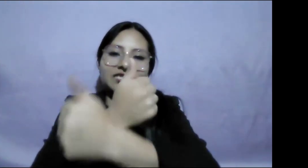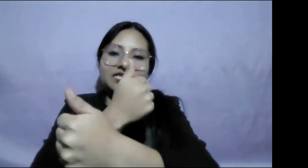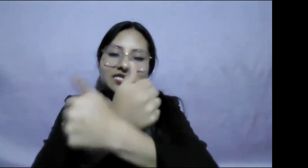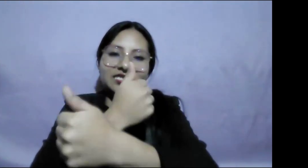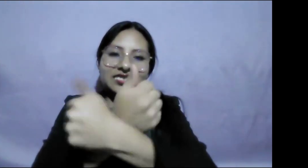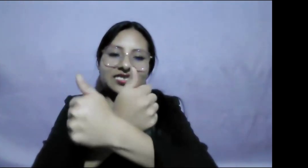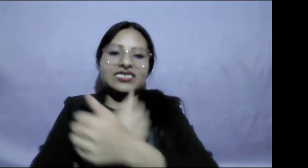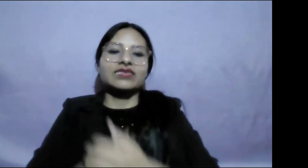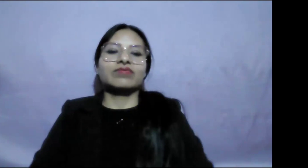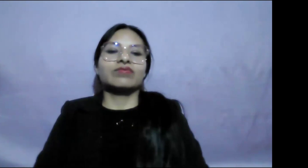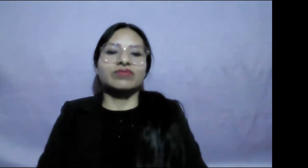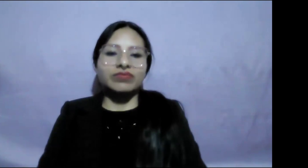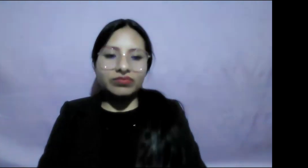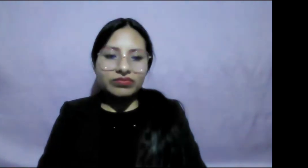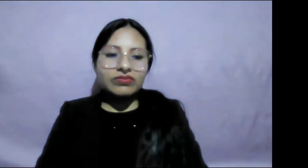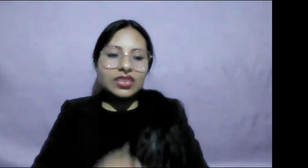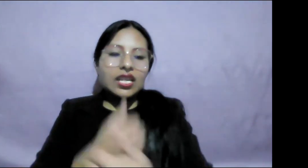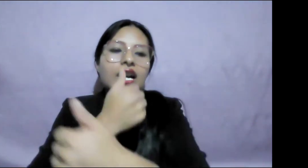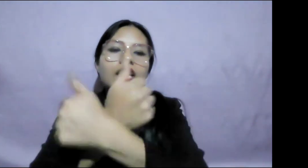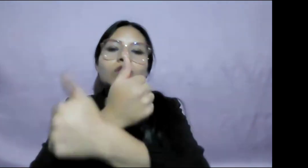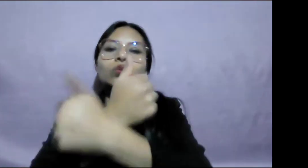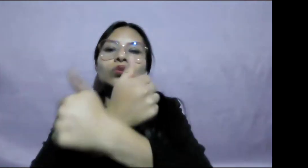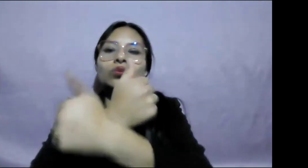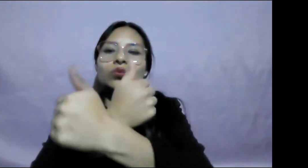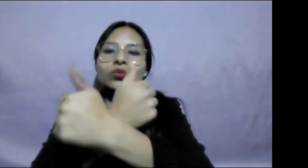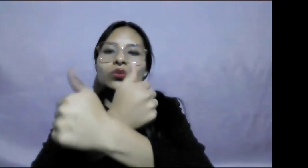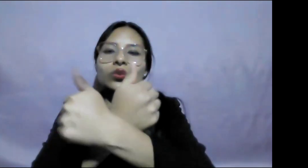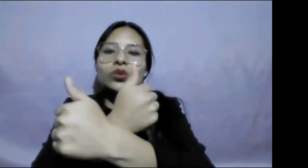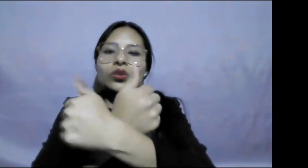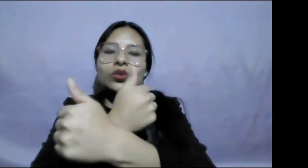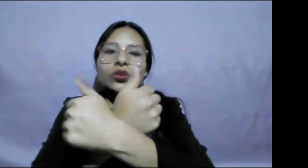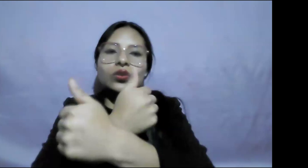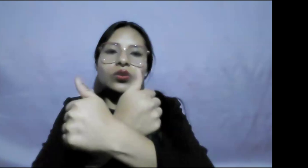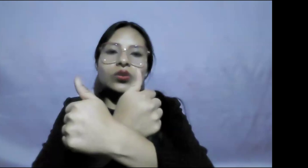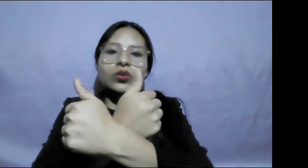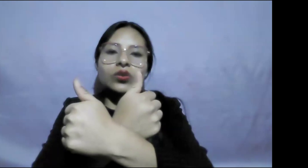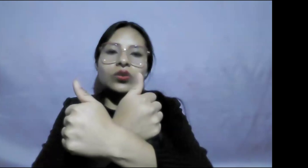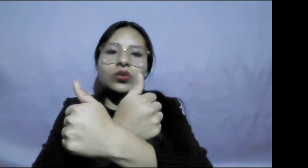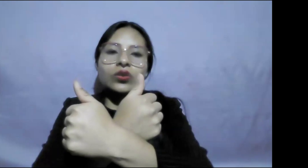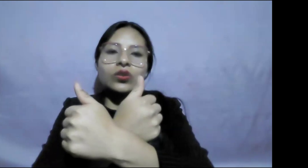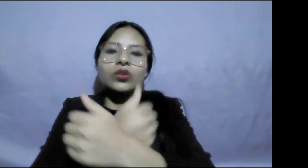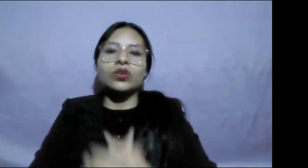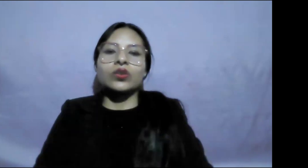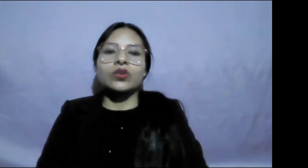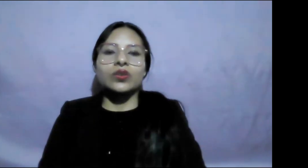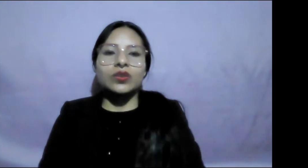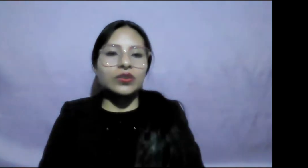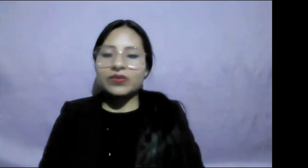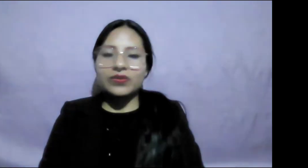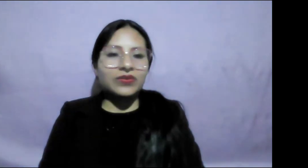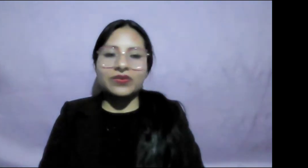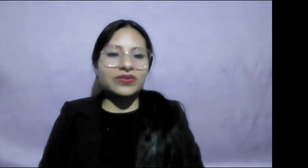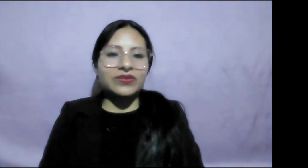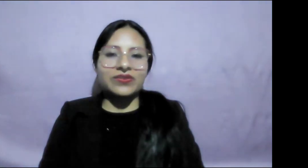bien ayacucho Ahí está muy bien departamento un departamento muy